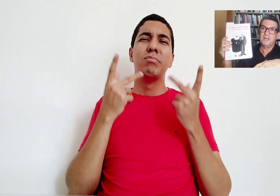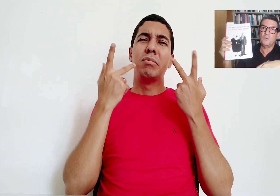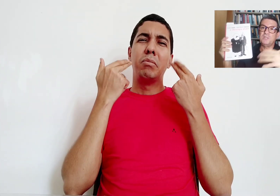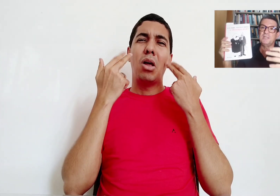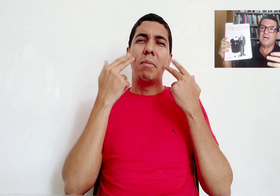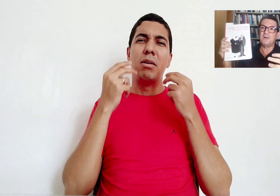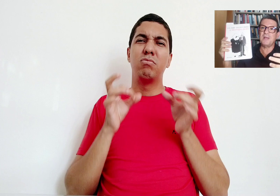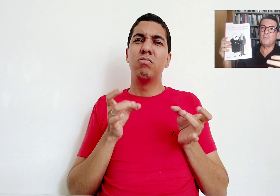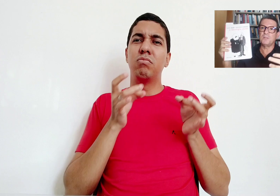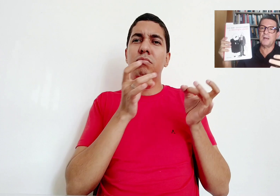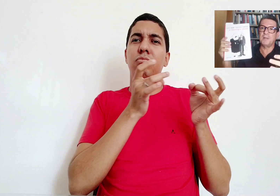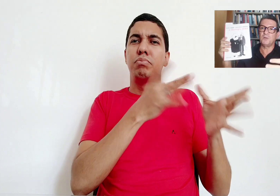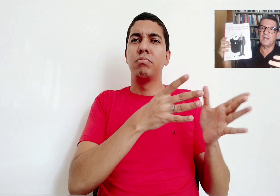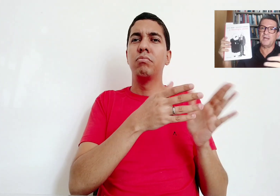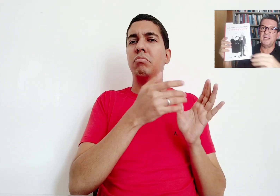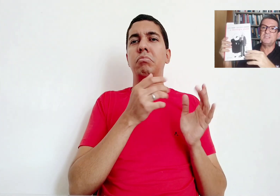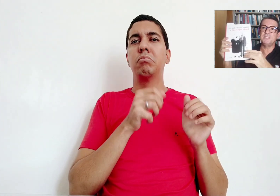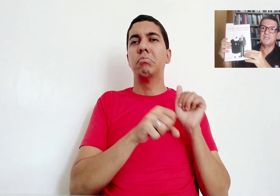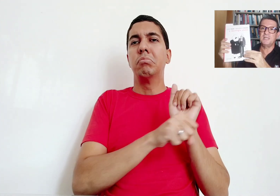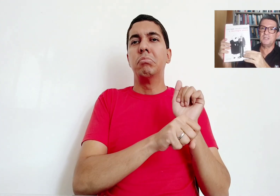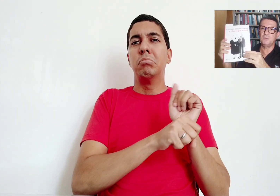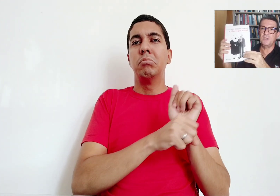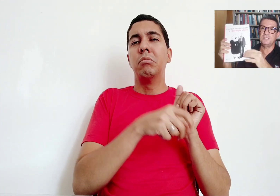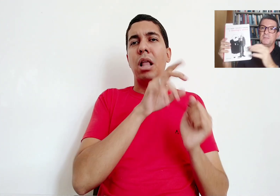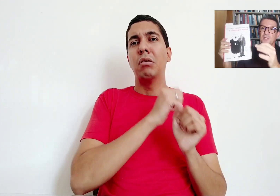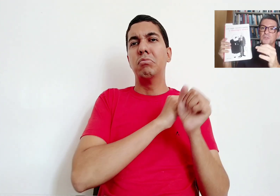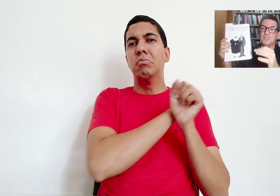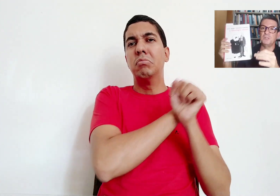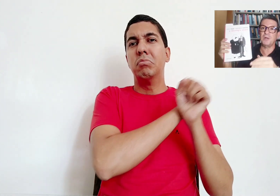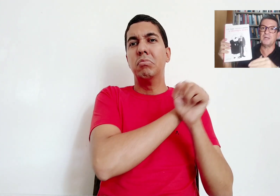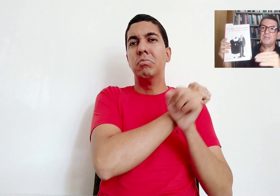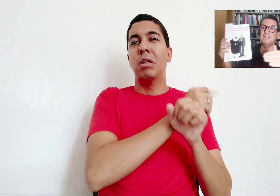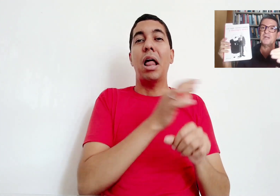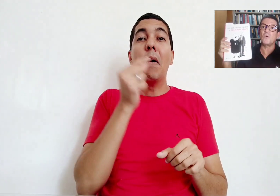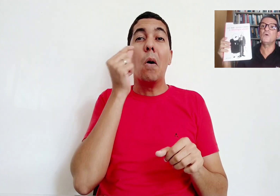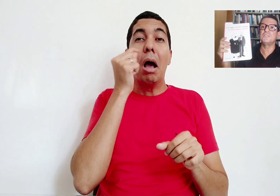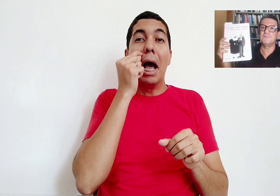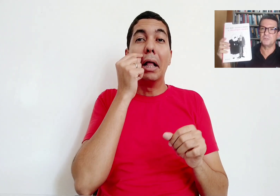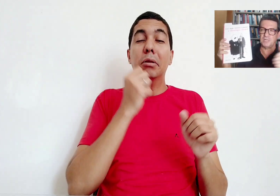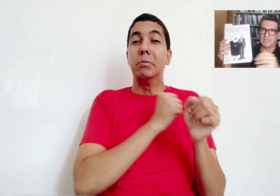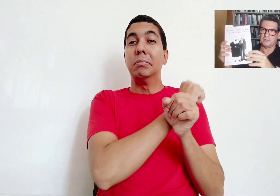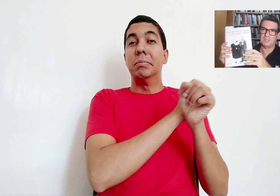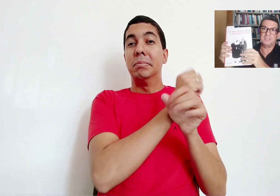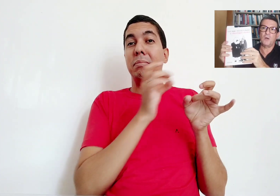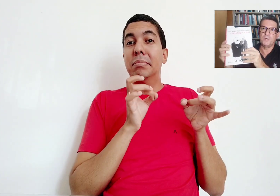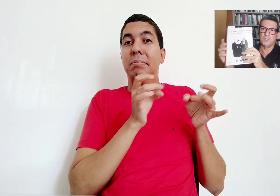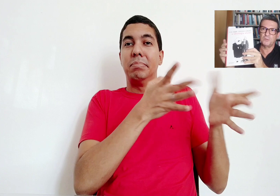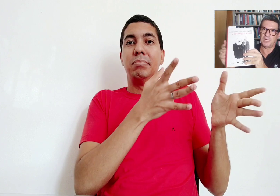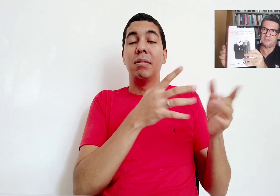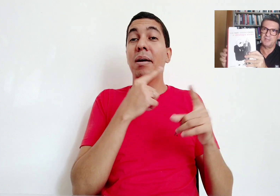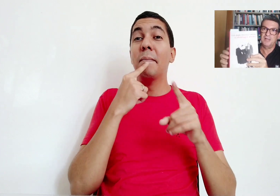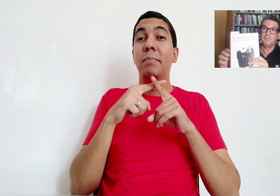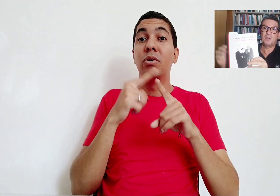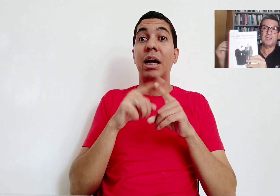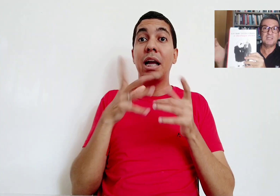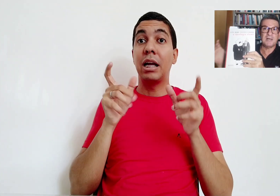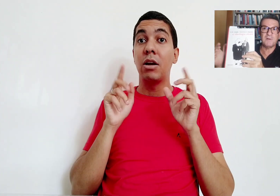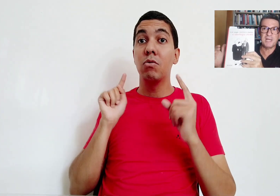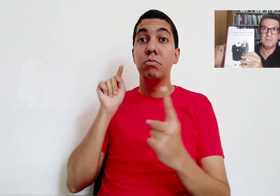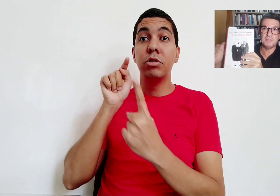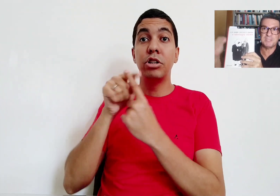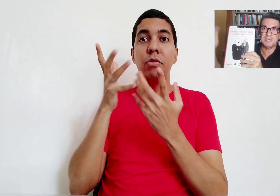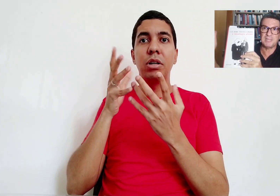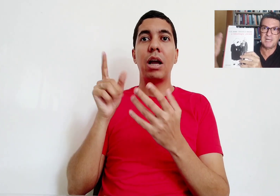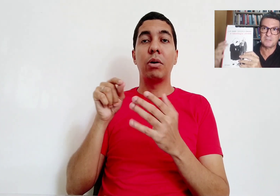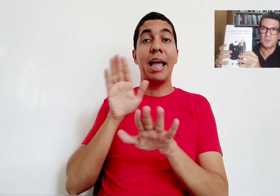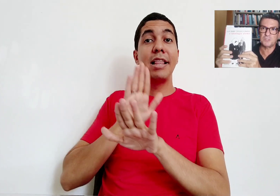se contentaram em abandonar este manuscrito, a crítica corrosiva dos ratos, a crítica roedora dos ratos, porque eles estavam